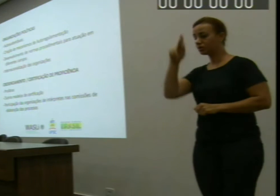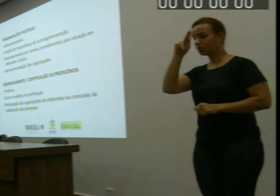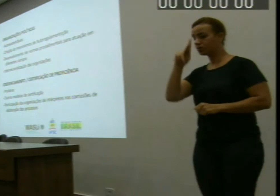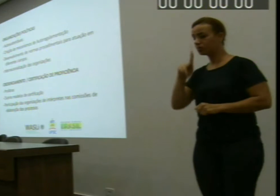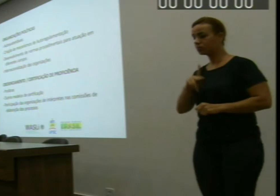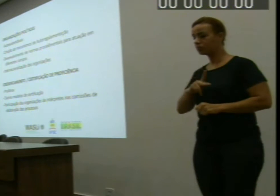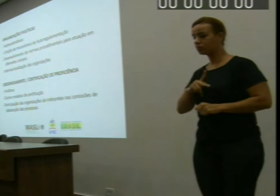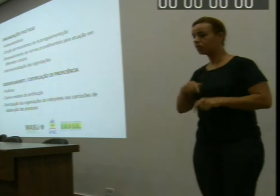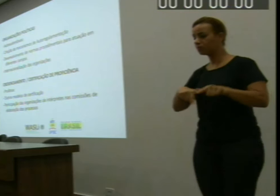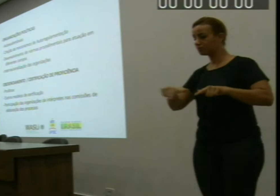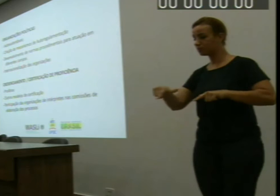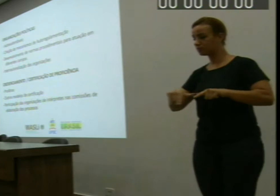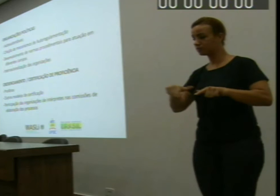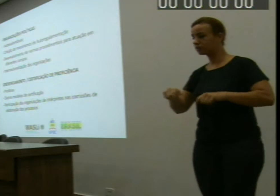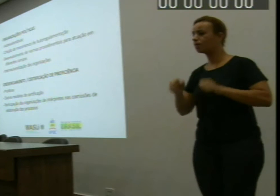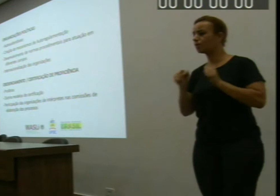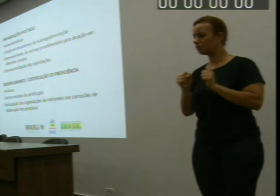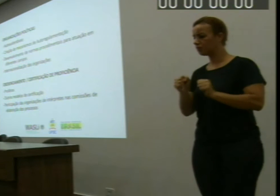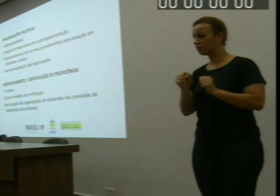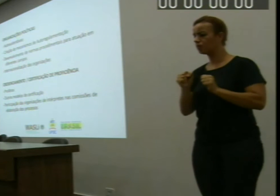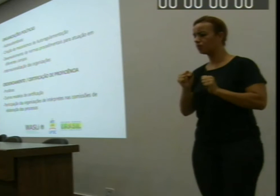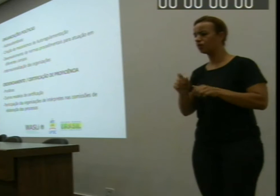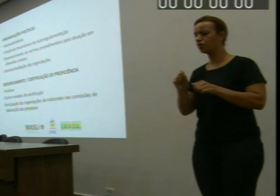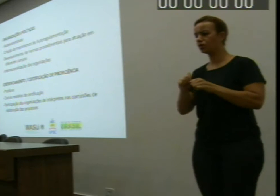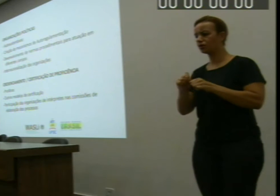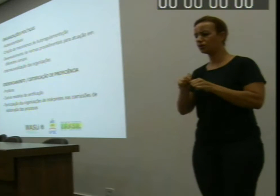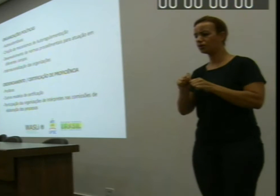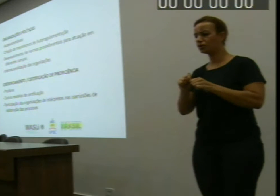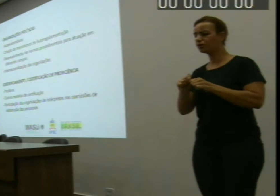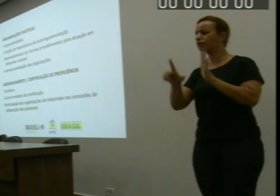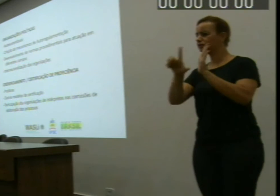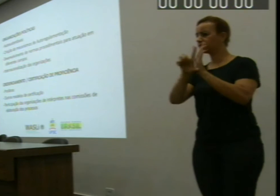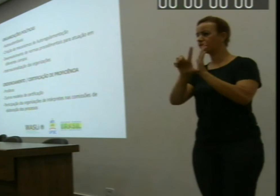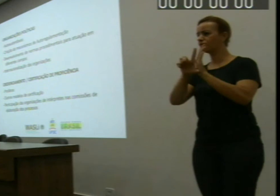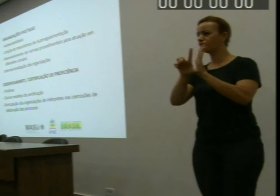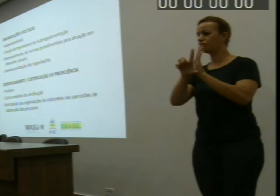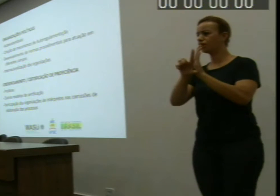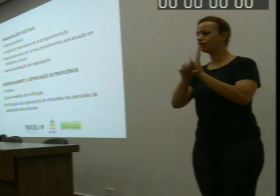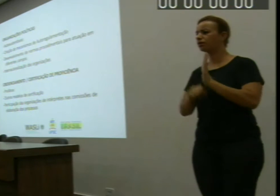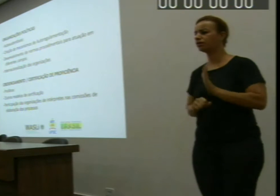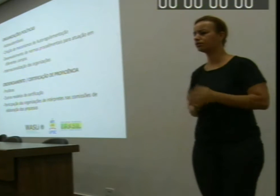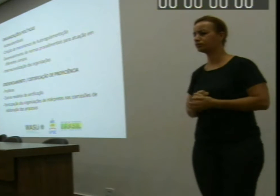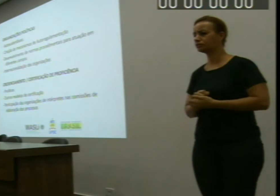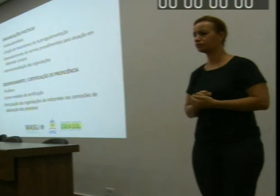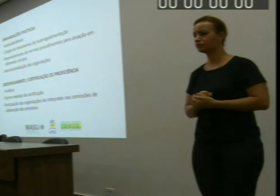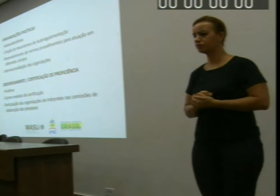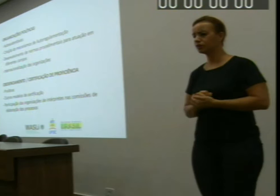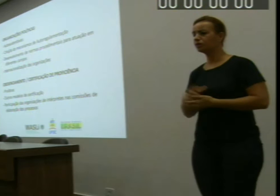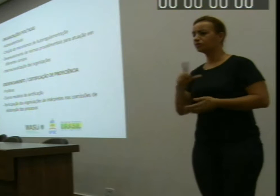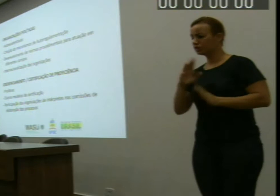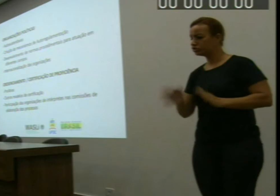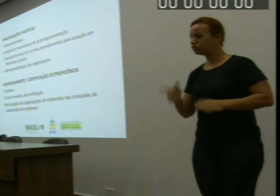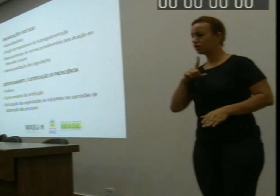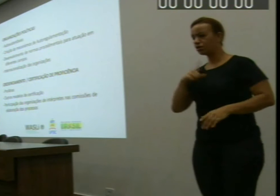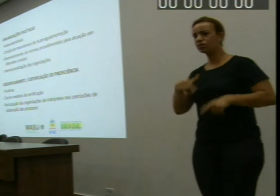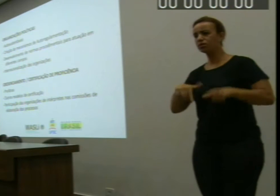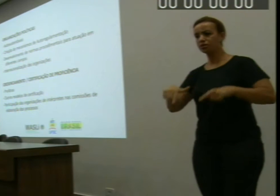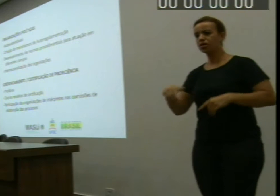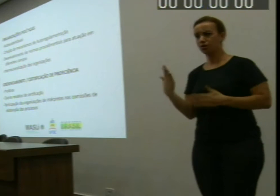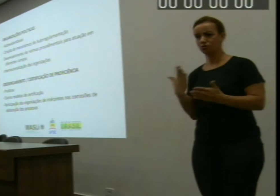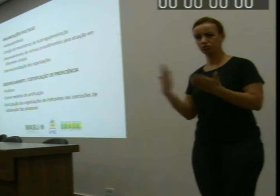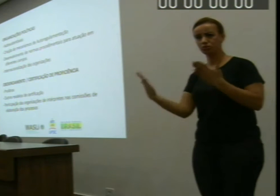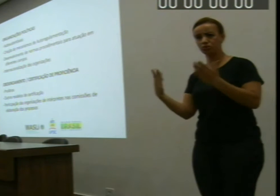próprios profissionais podem criar a autorregulamentação que é o que acontece com algumas profissões já a os